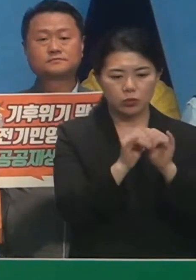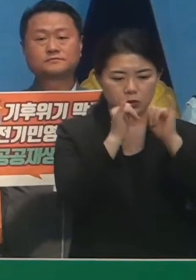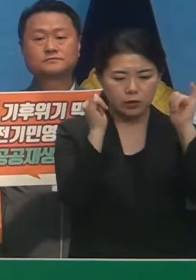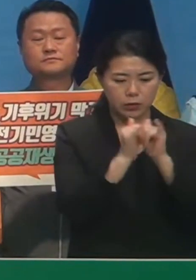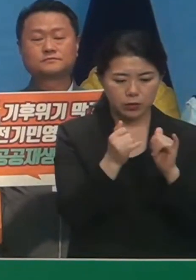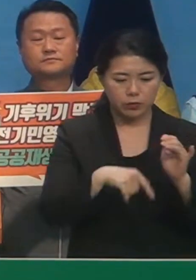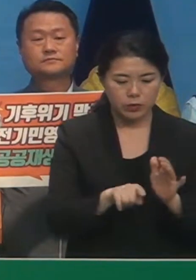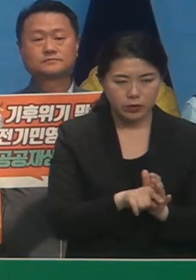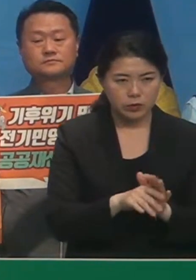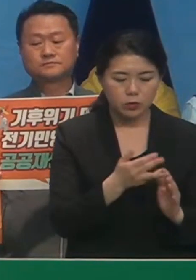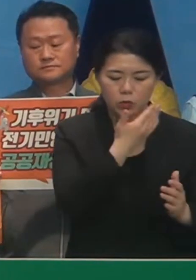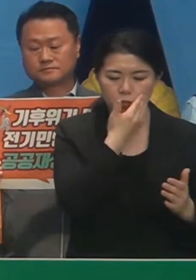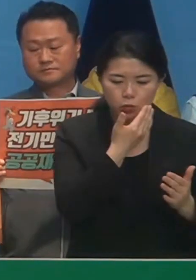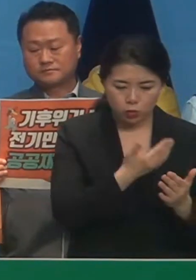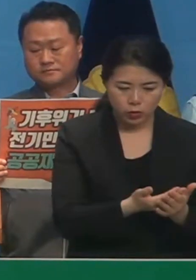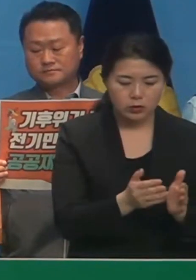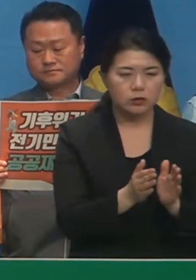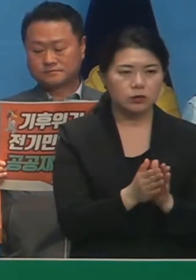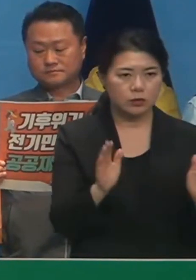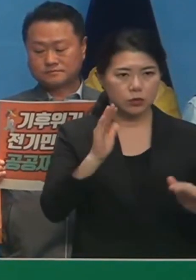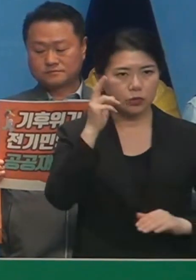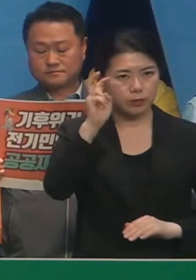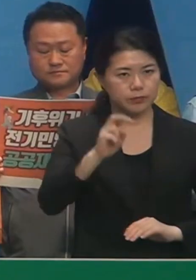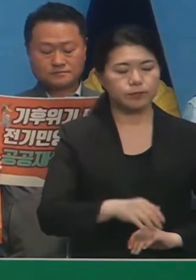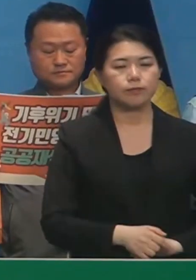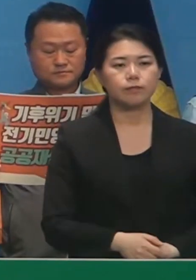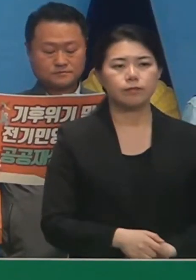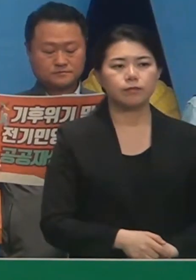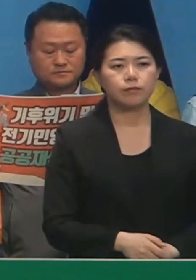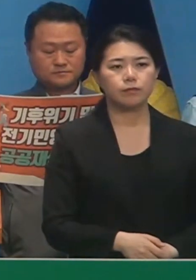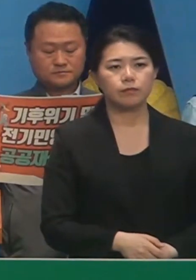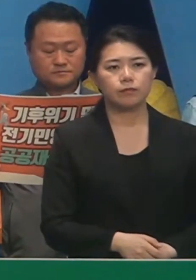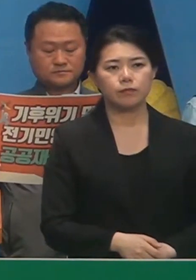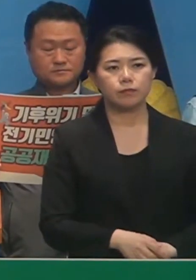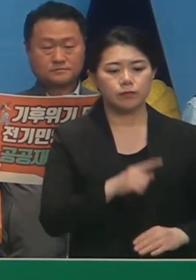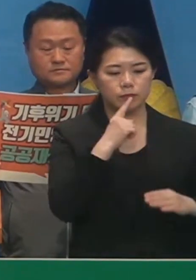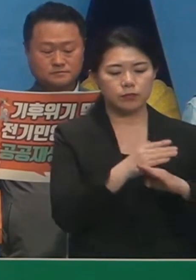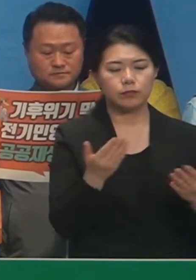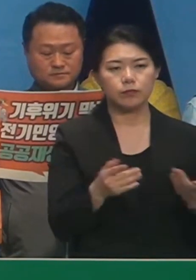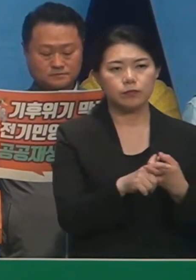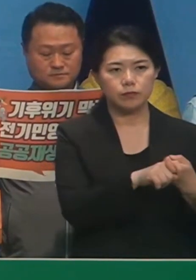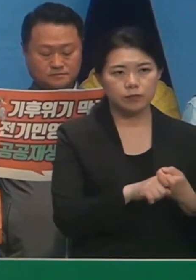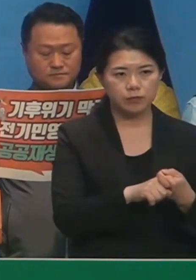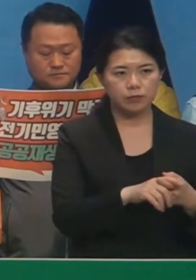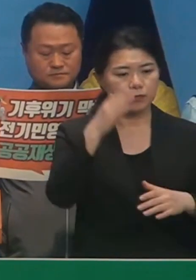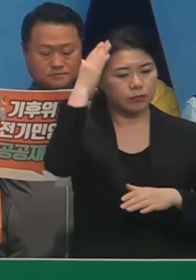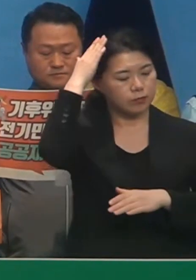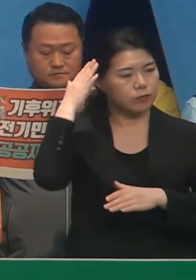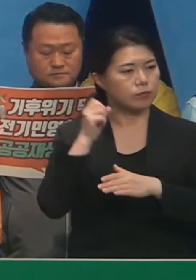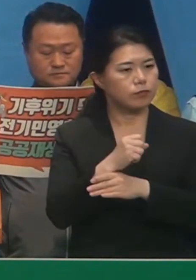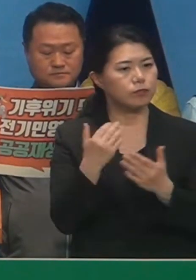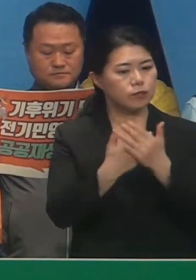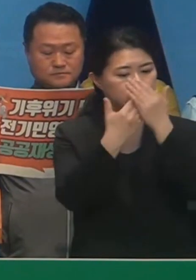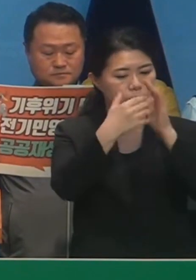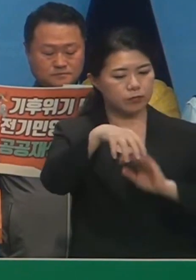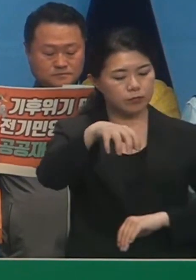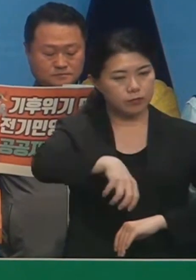만들어가는 중요한 출발점이 될 것입니다. 민주노총은 석탄발전소에서